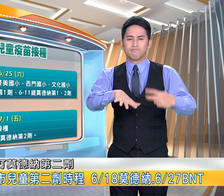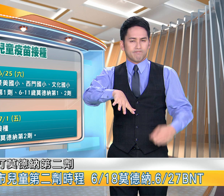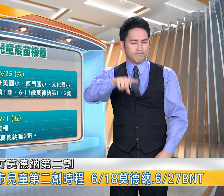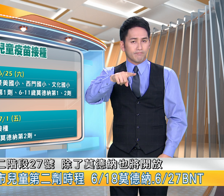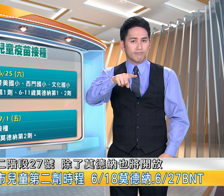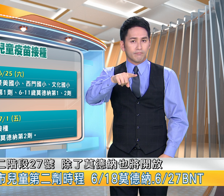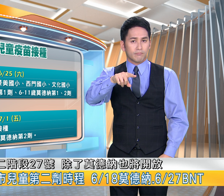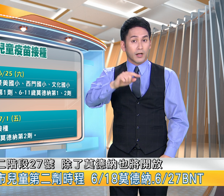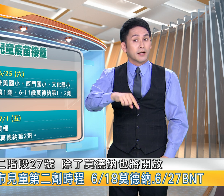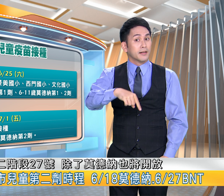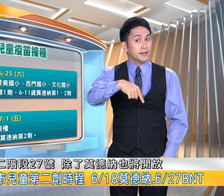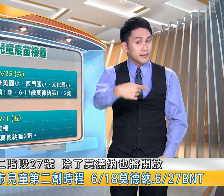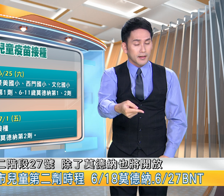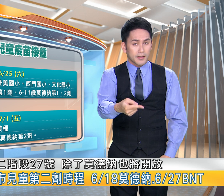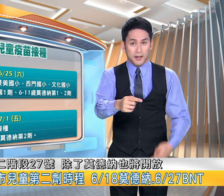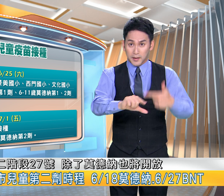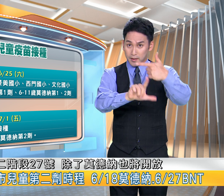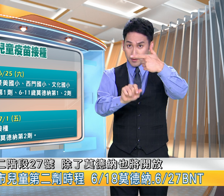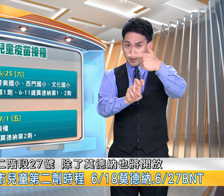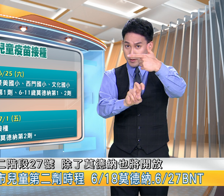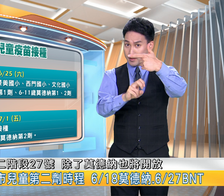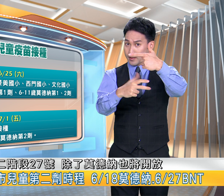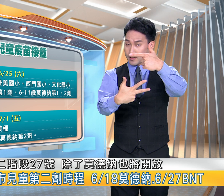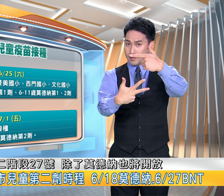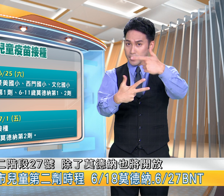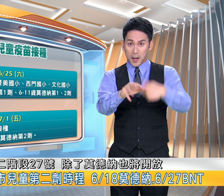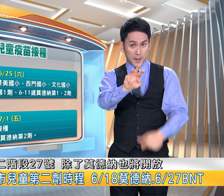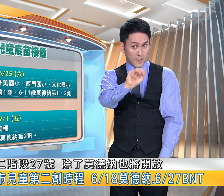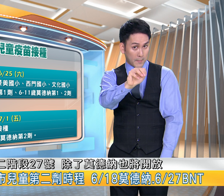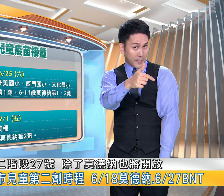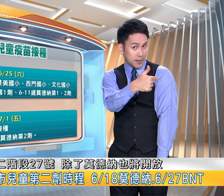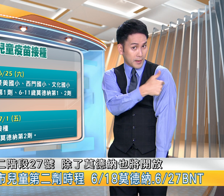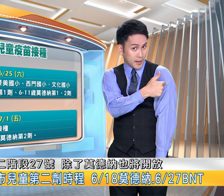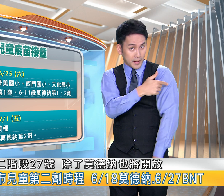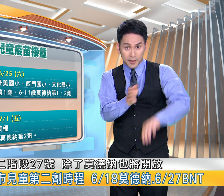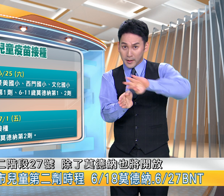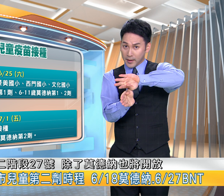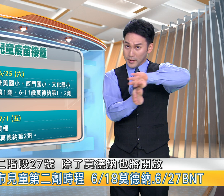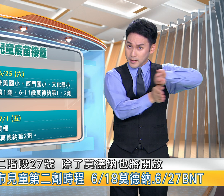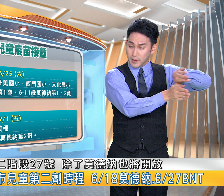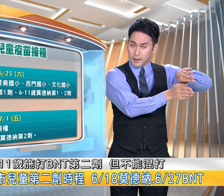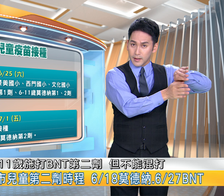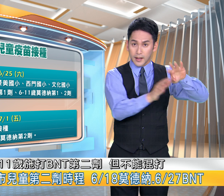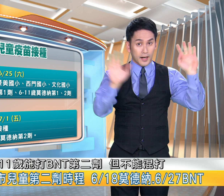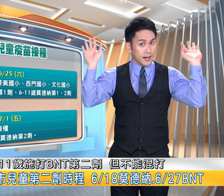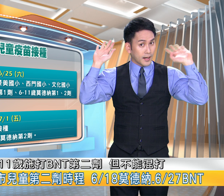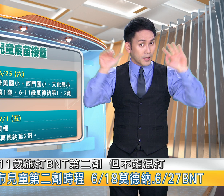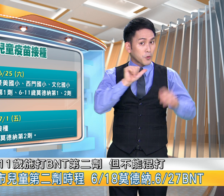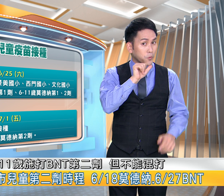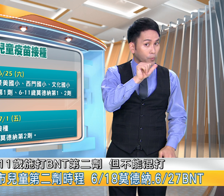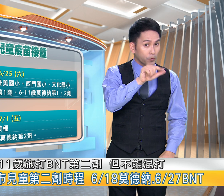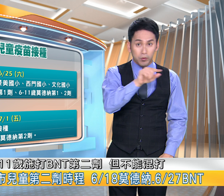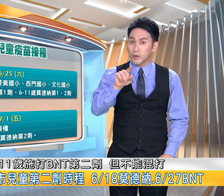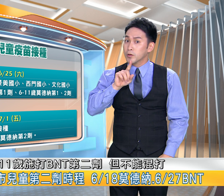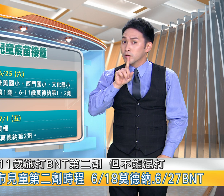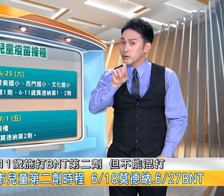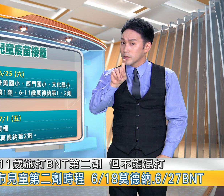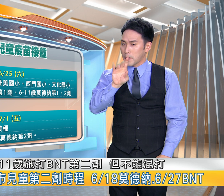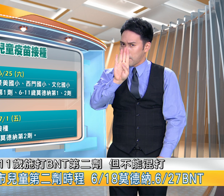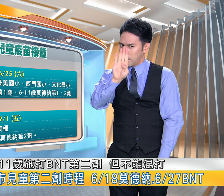阶段27号除了莫德纳，也将会开放5到11岁需打 BNT 第二